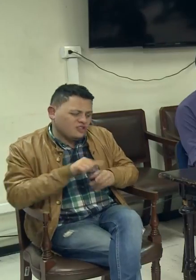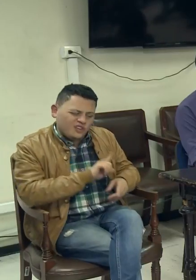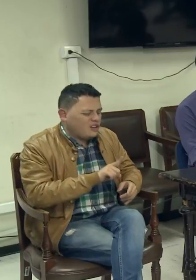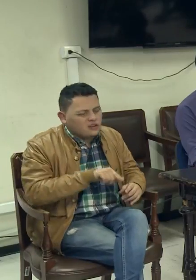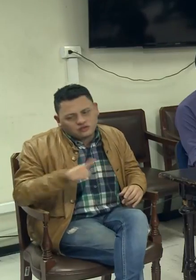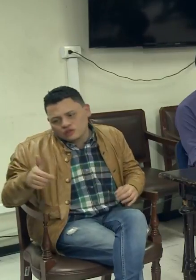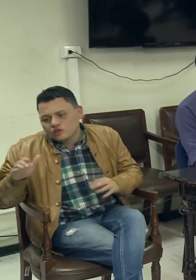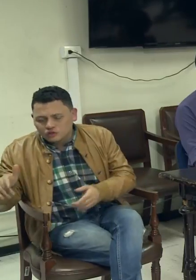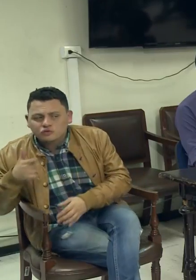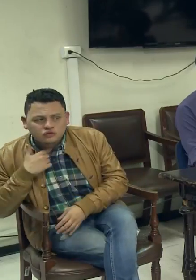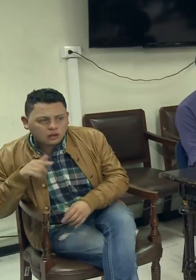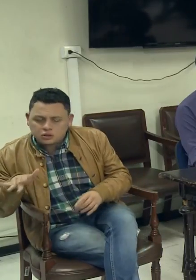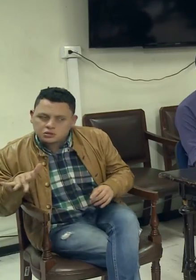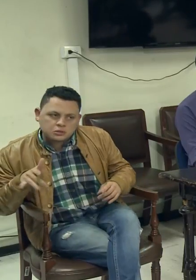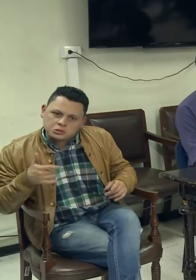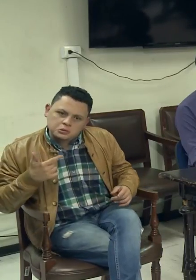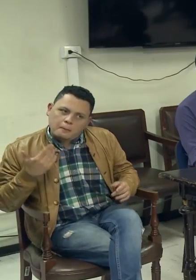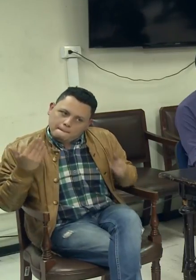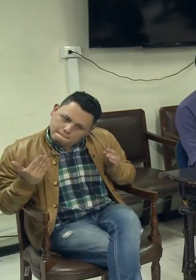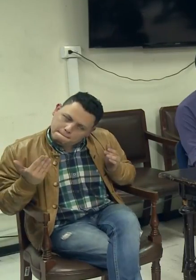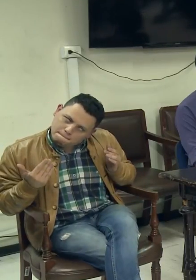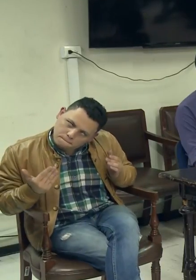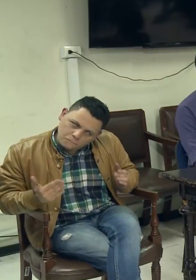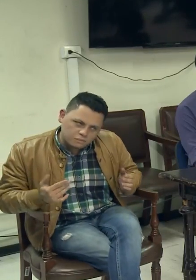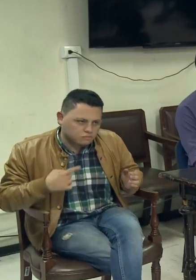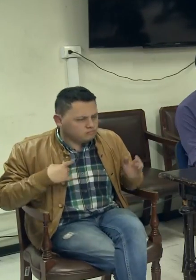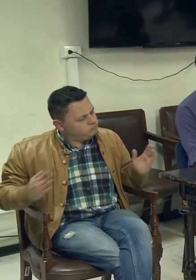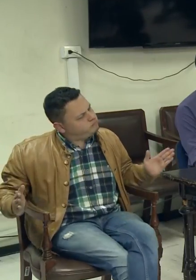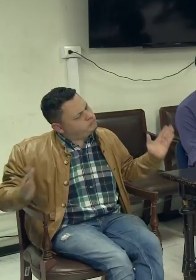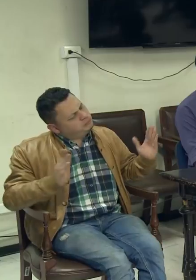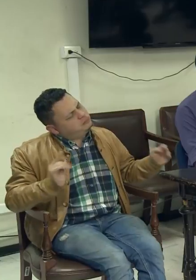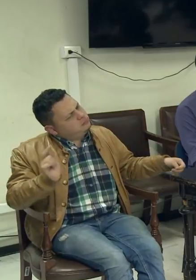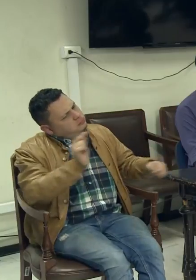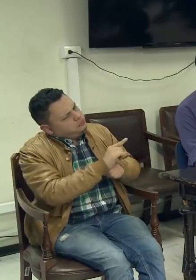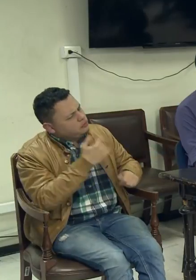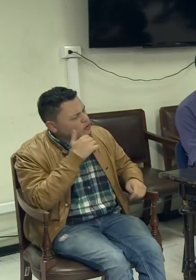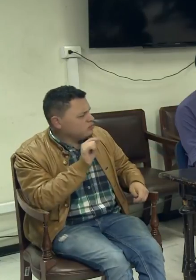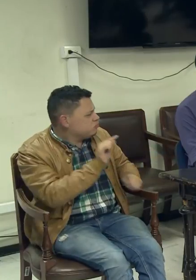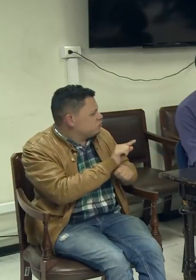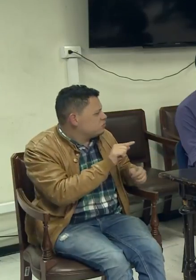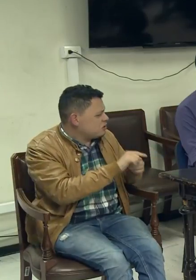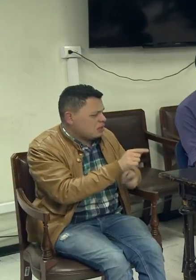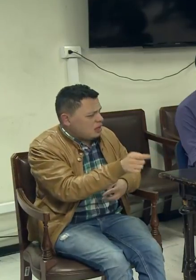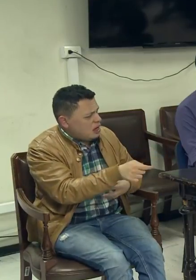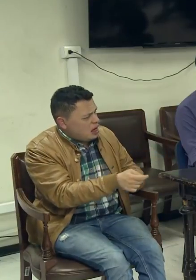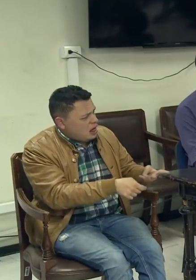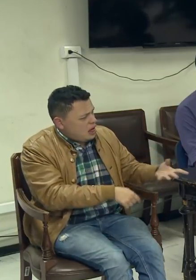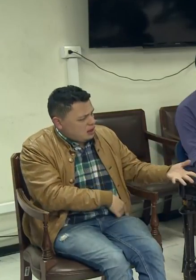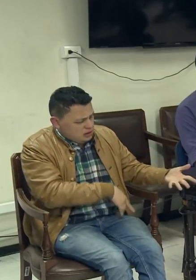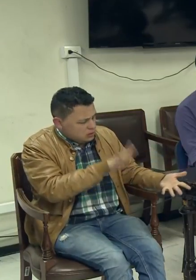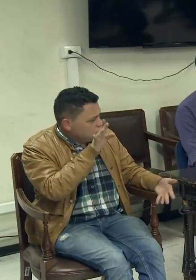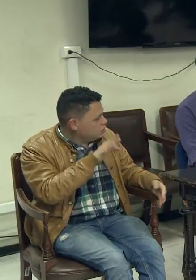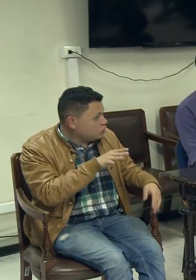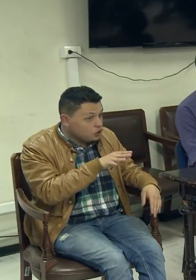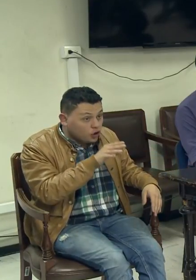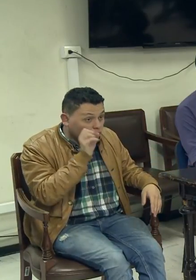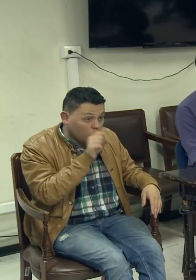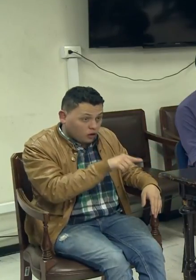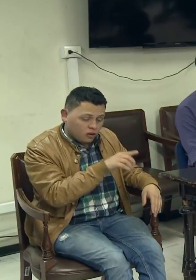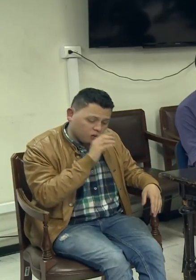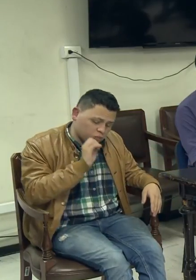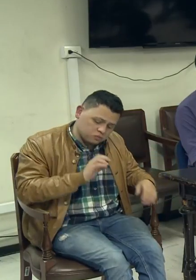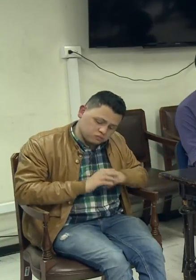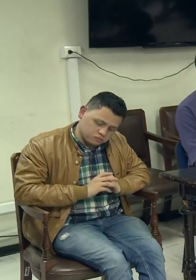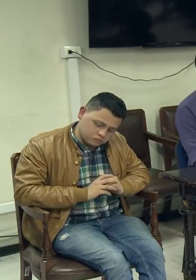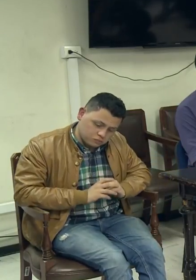otros. Y el día que la enfrenta y le dice al chavo, mira, yo tal y tal y tal, el tipo él le